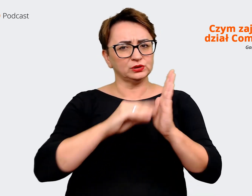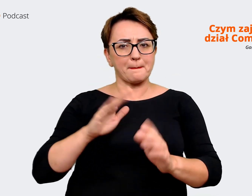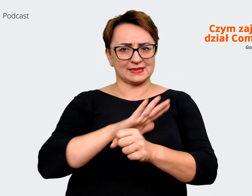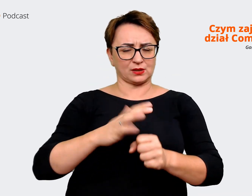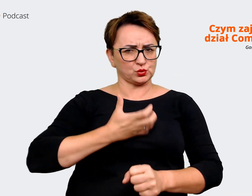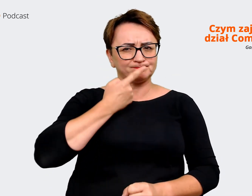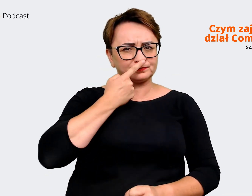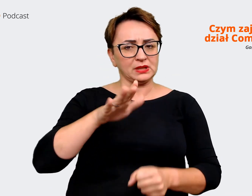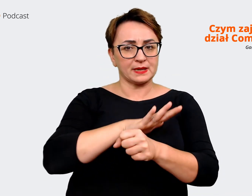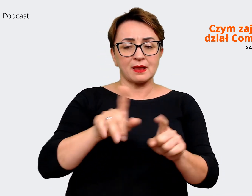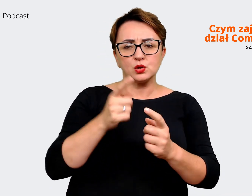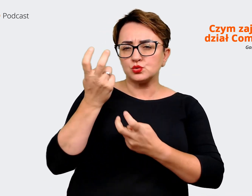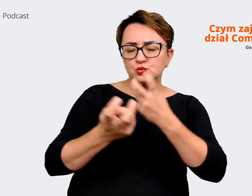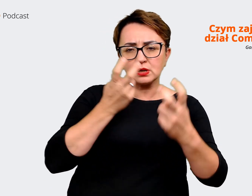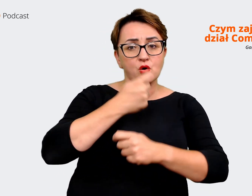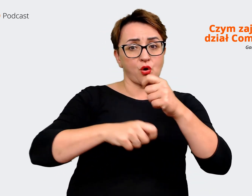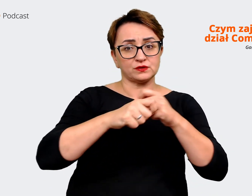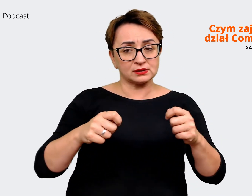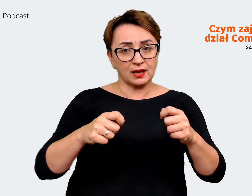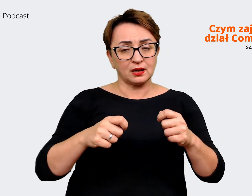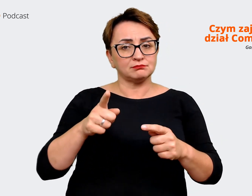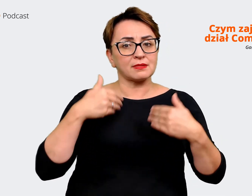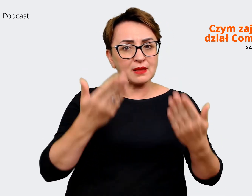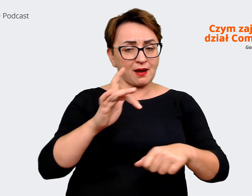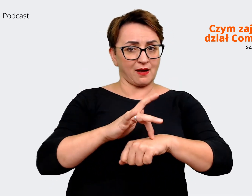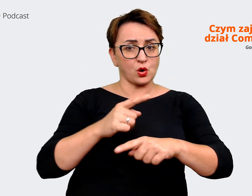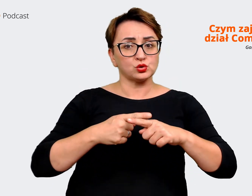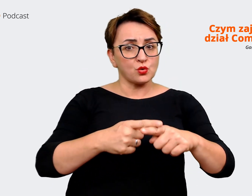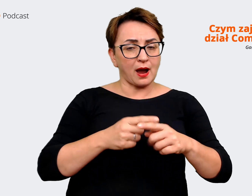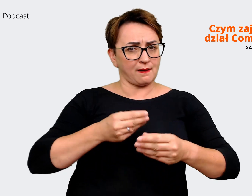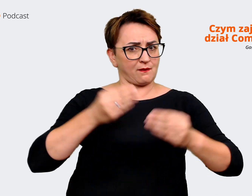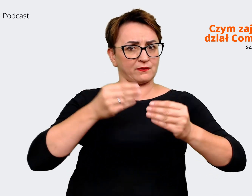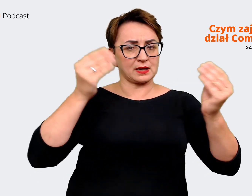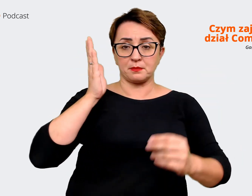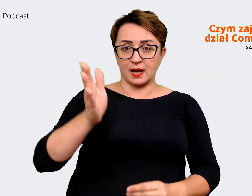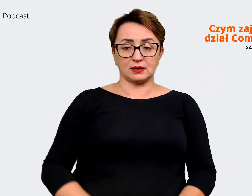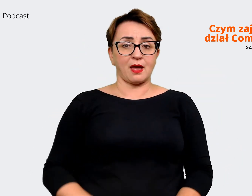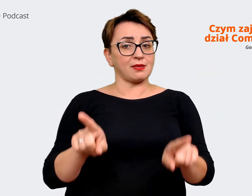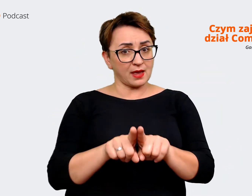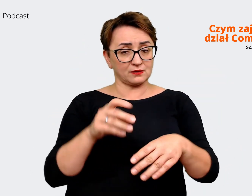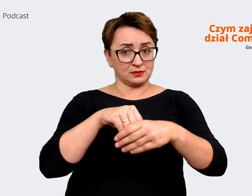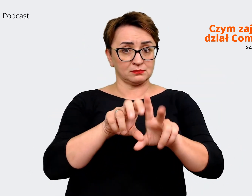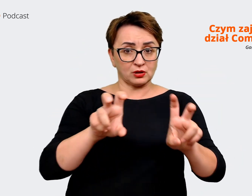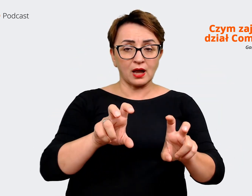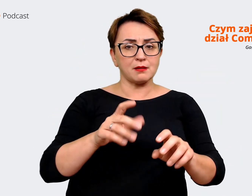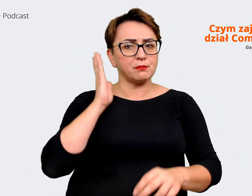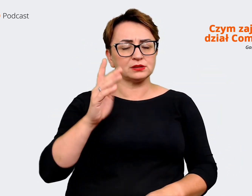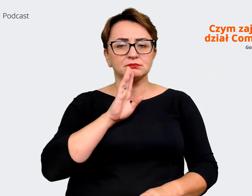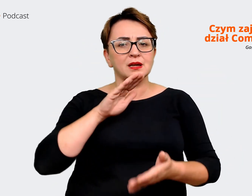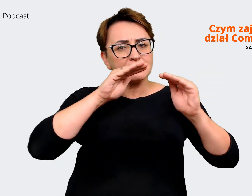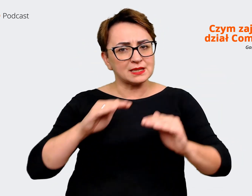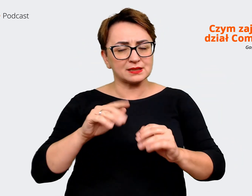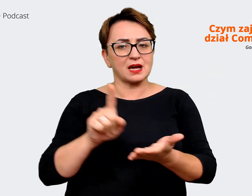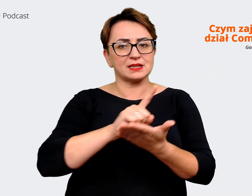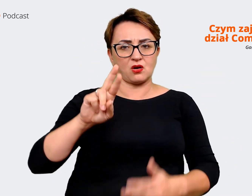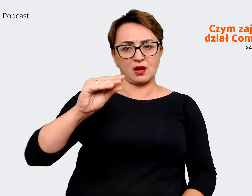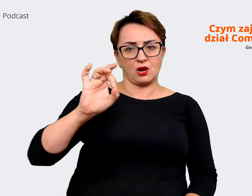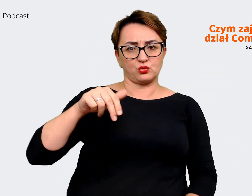biznesowi. Więc to jest to tak naprawdę, czego szukamy u osób, które do nas przychodzą. To jest no, taka